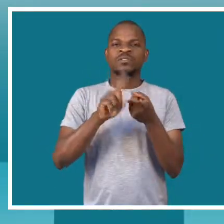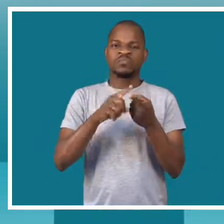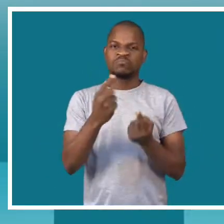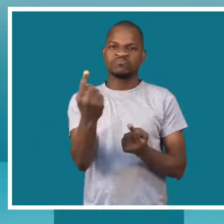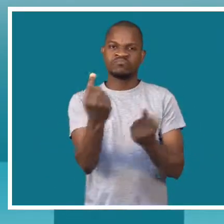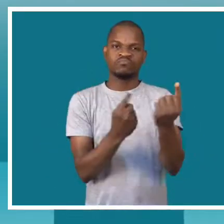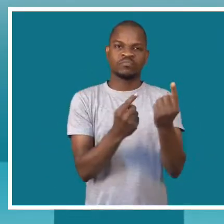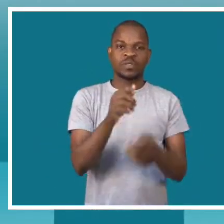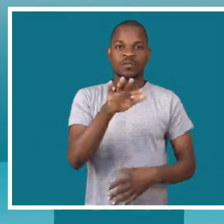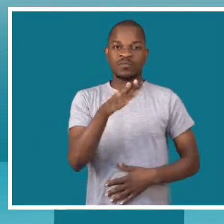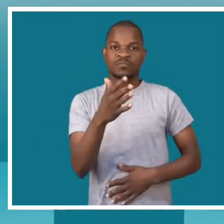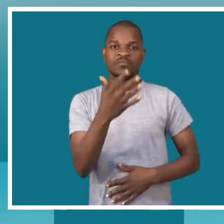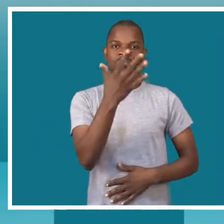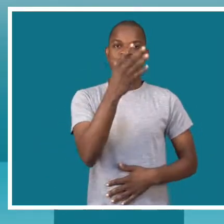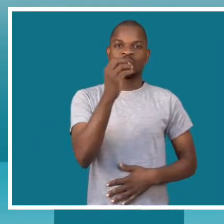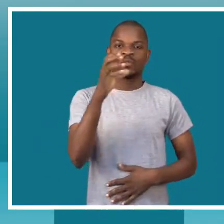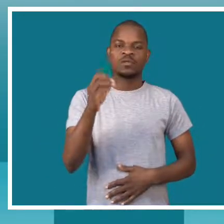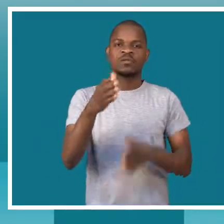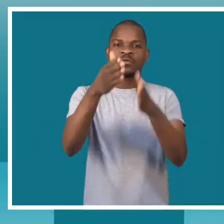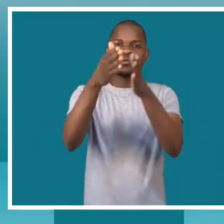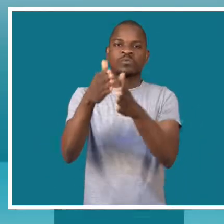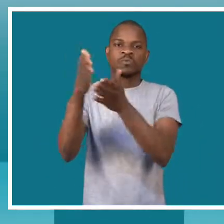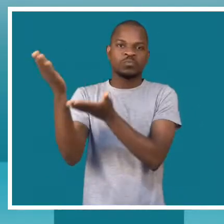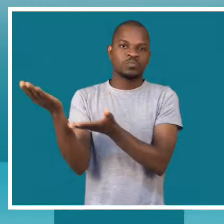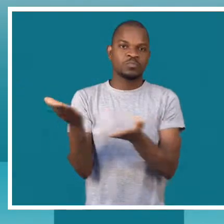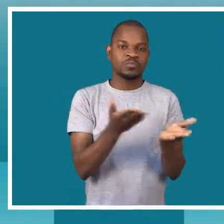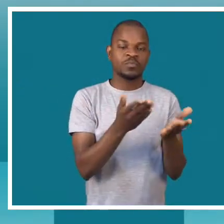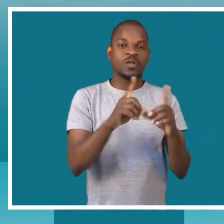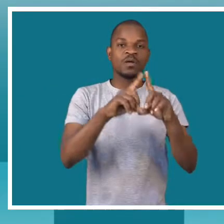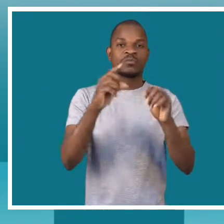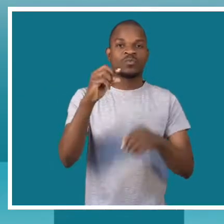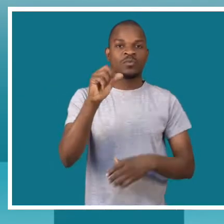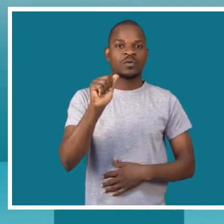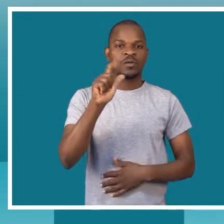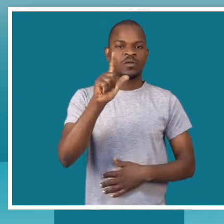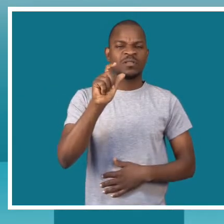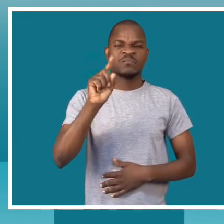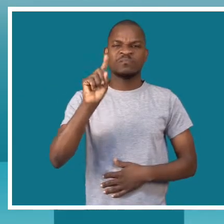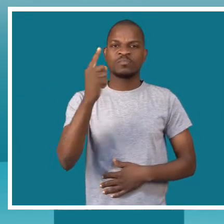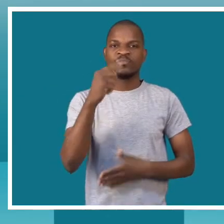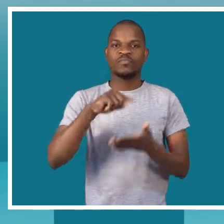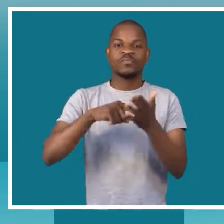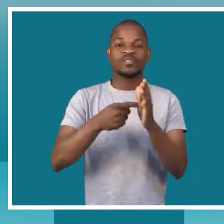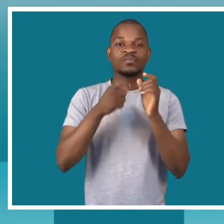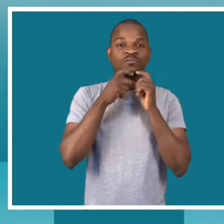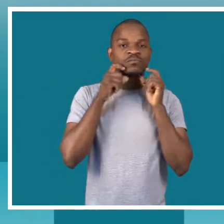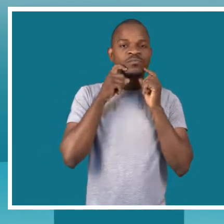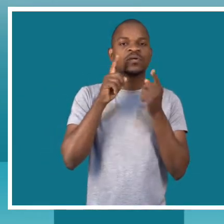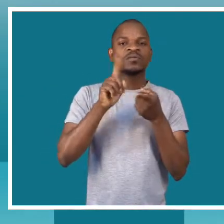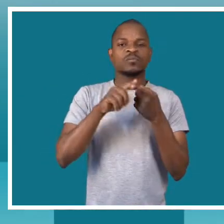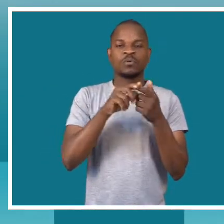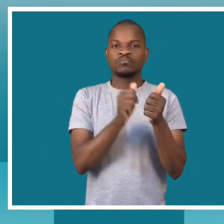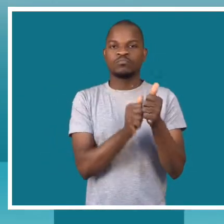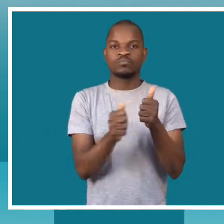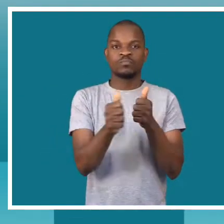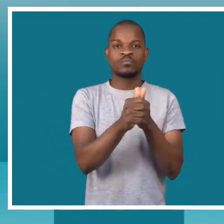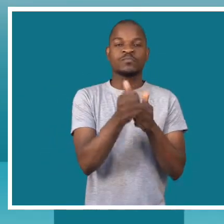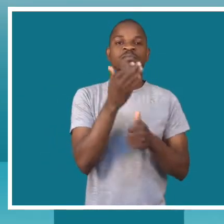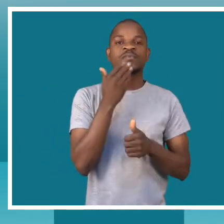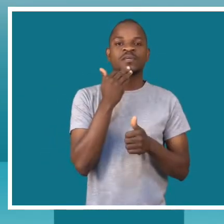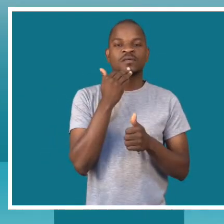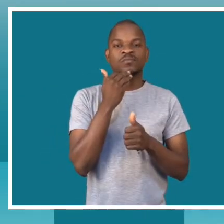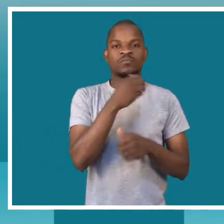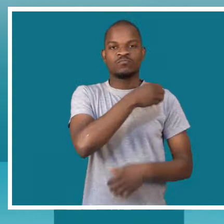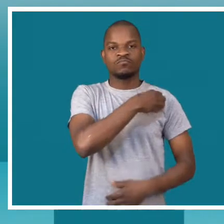São esperados cerca de 500 convidados nesta Gala de Turismo, que se realiza pela primeira vez no país, e vai contar com a